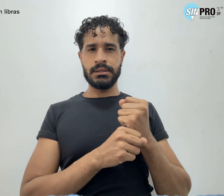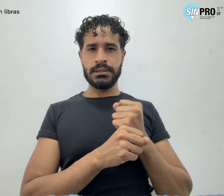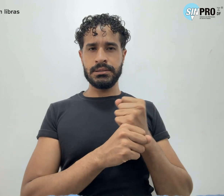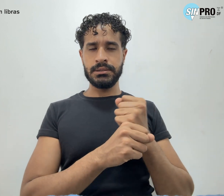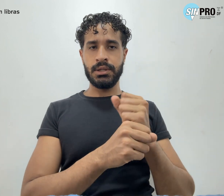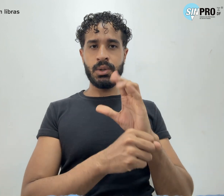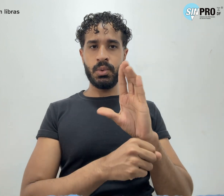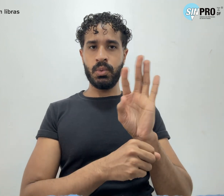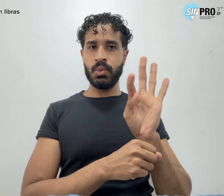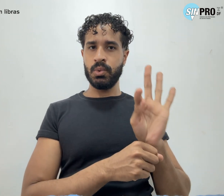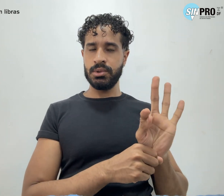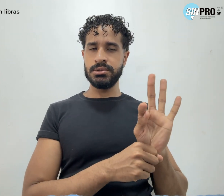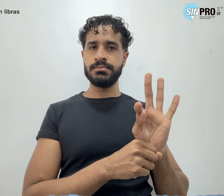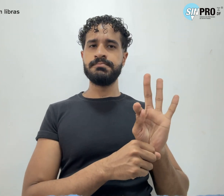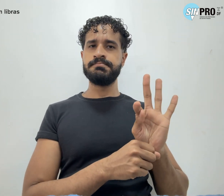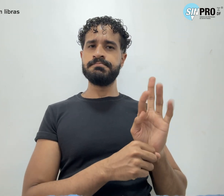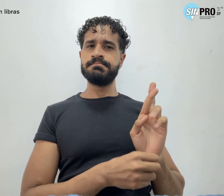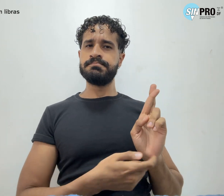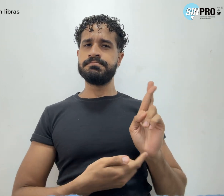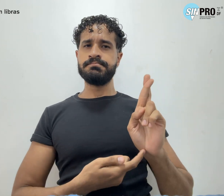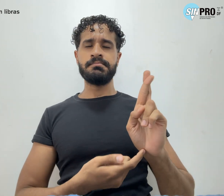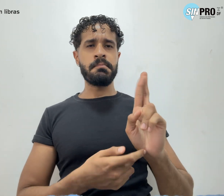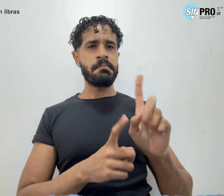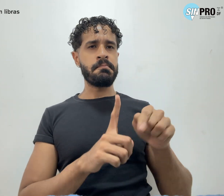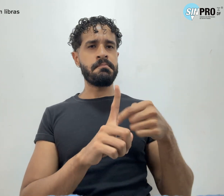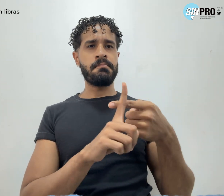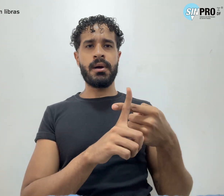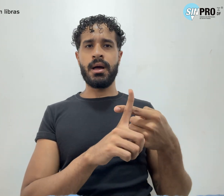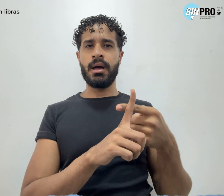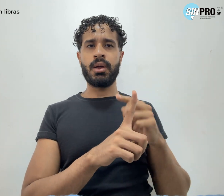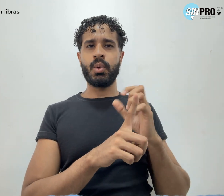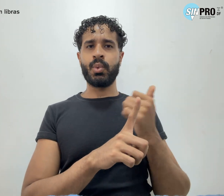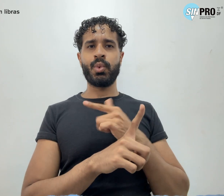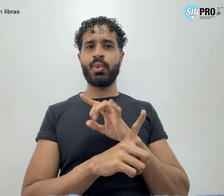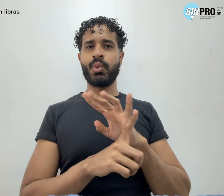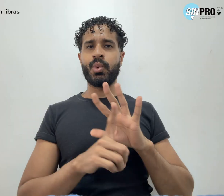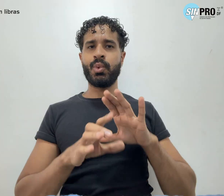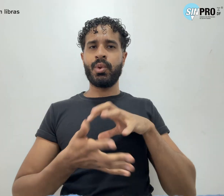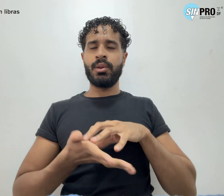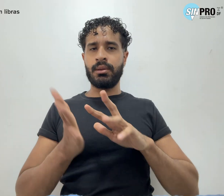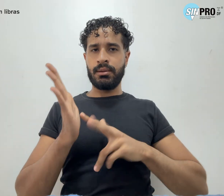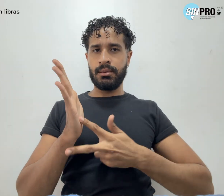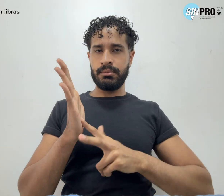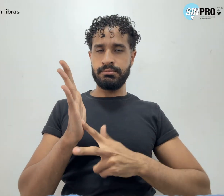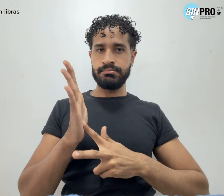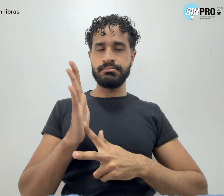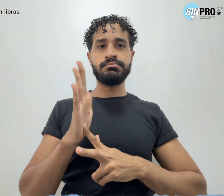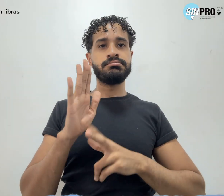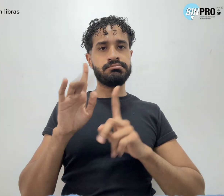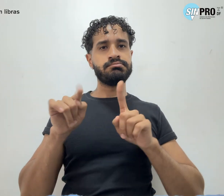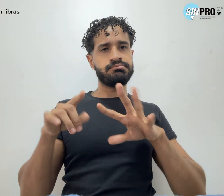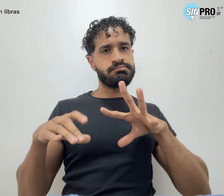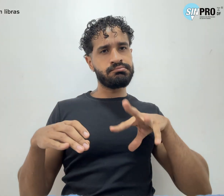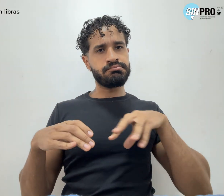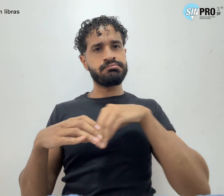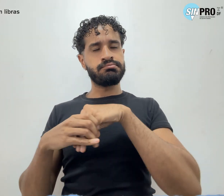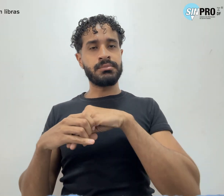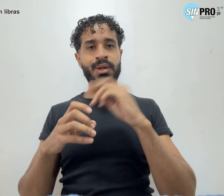CUT representa mais do que uma central sindical. É parte da história e